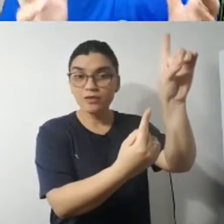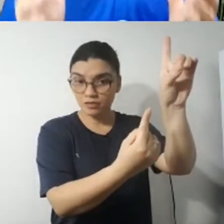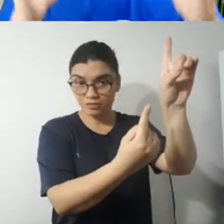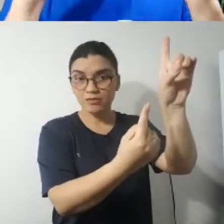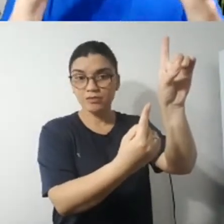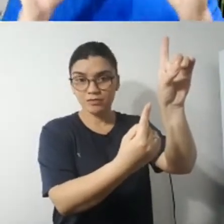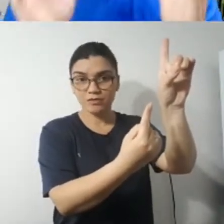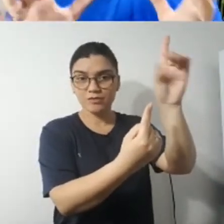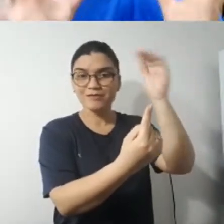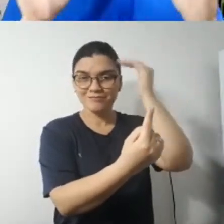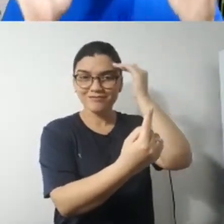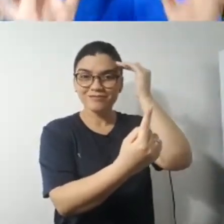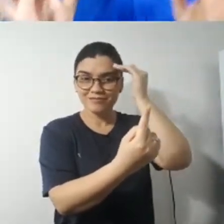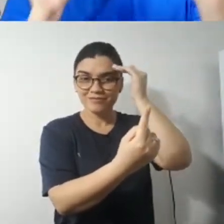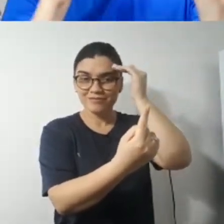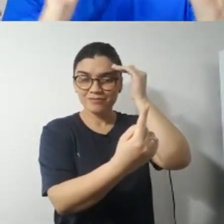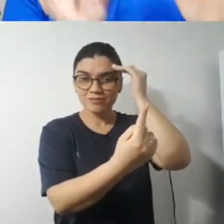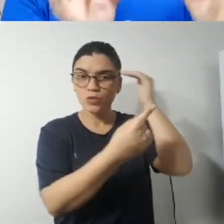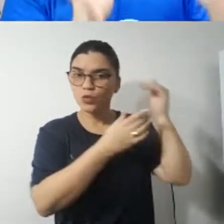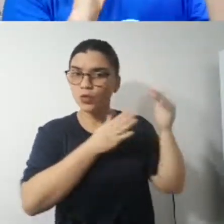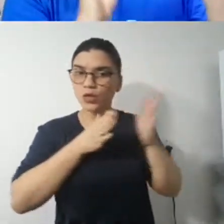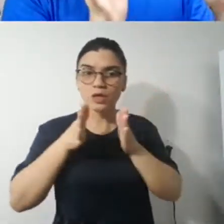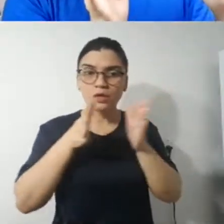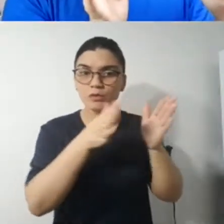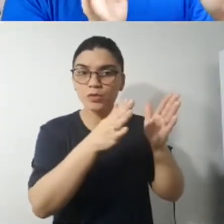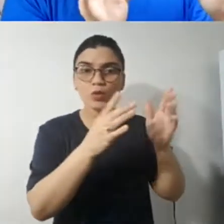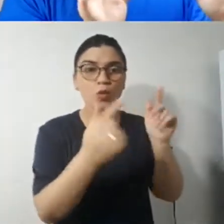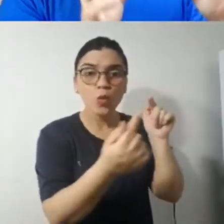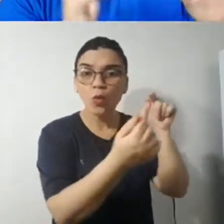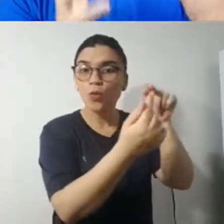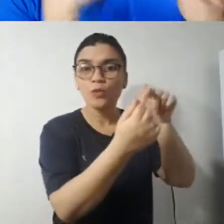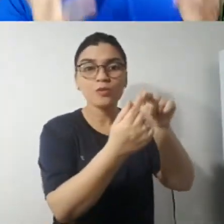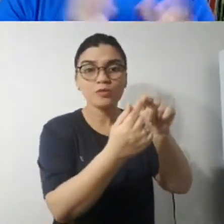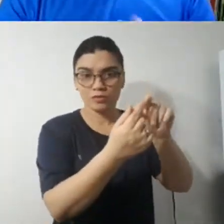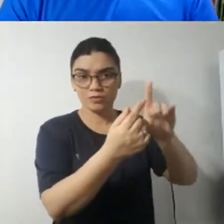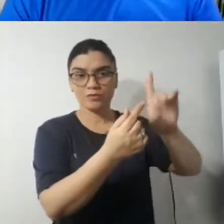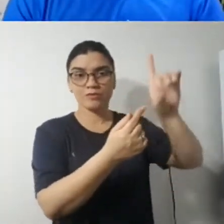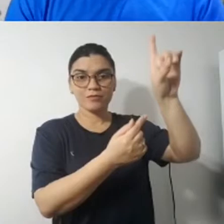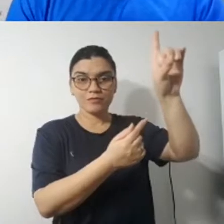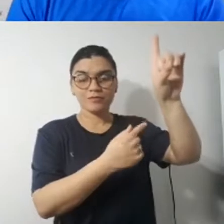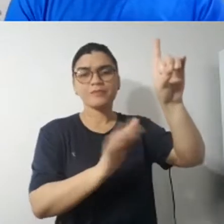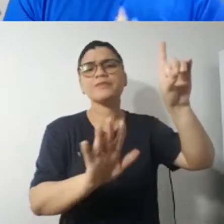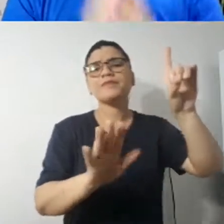direção a viver uma vida para a glória de Deus. Então, irmãos,